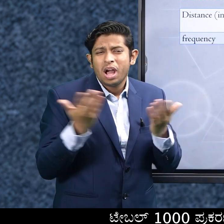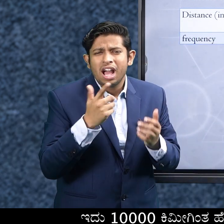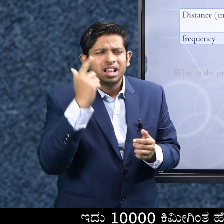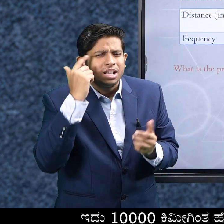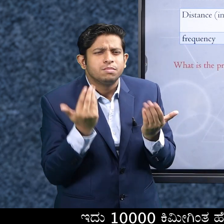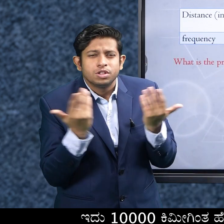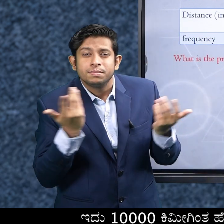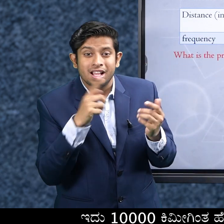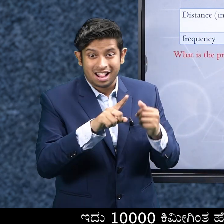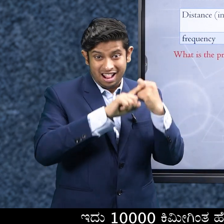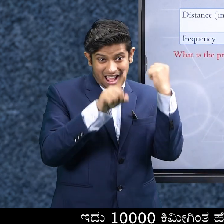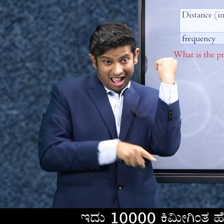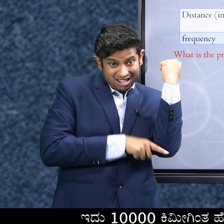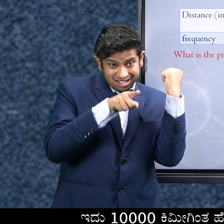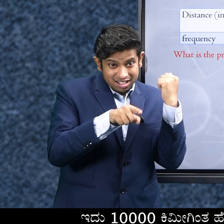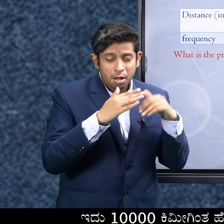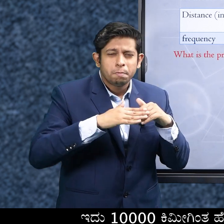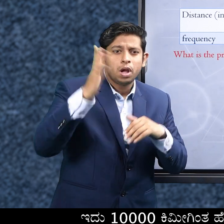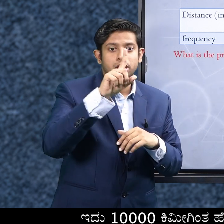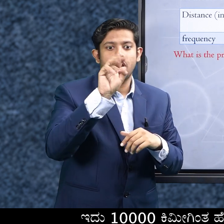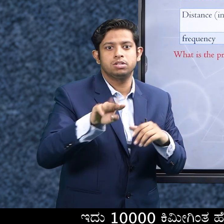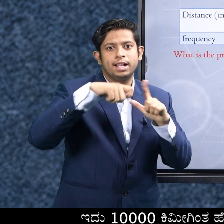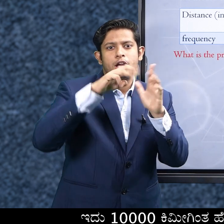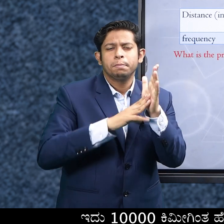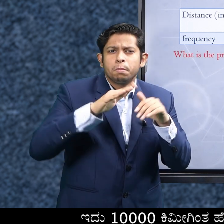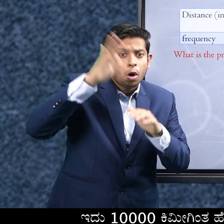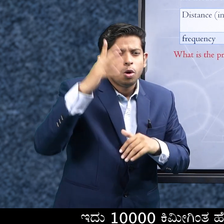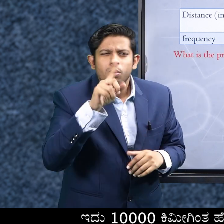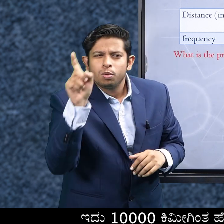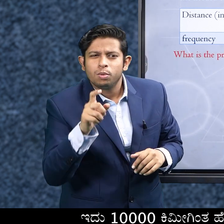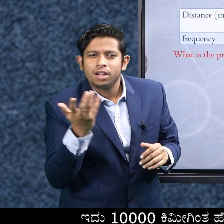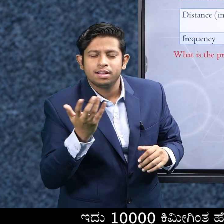ಇದು 10,000 ಕಿಲೋಮೀಟರ್ಗಿಂತ ಹೆಚ್ಚು ಕಾಲ ಉಳಿಯುವ ಸಂಭವನೀಯತೆ ಏನು?